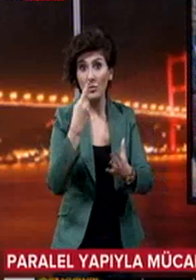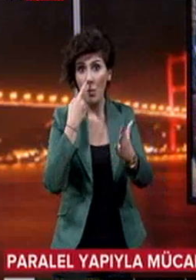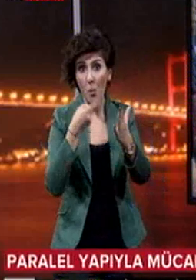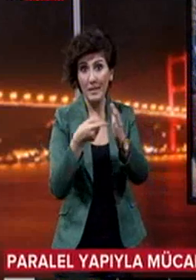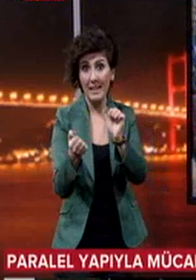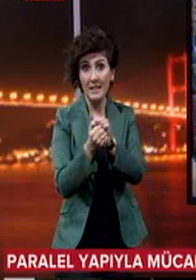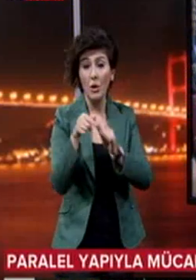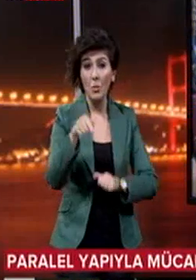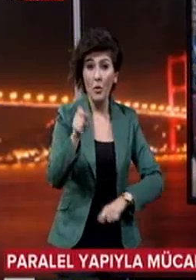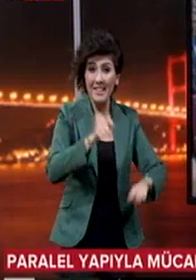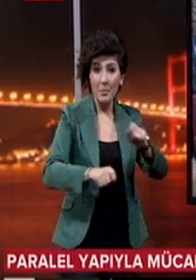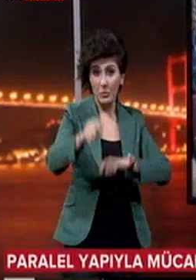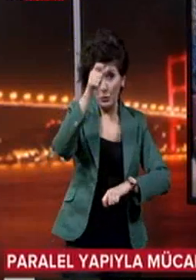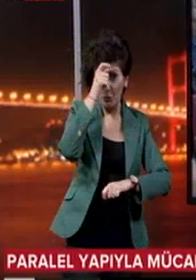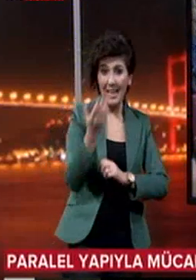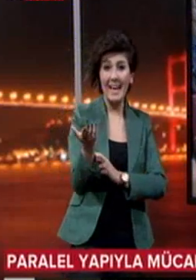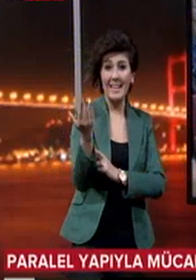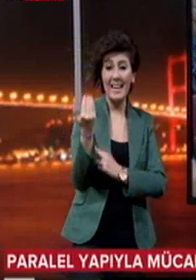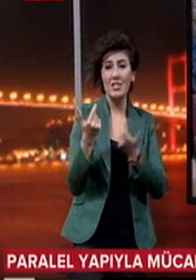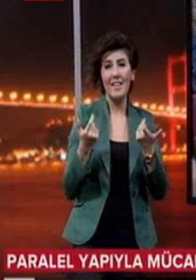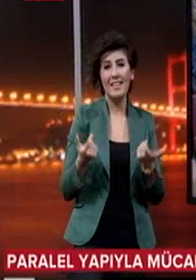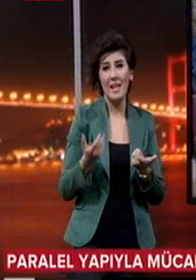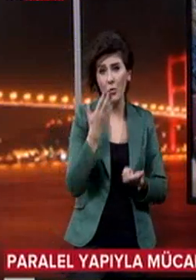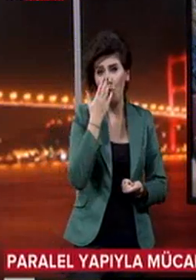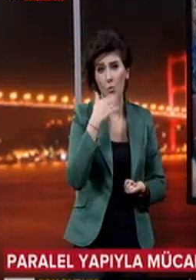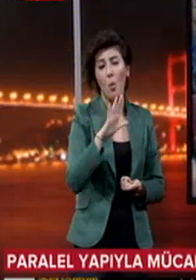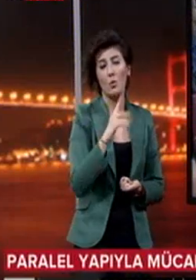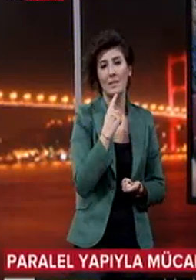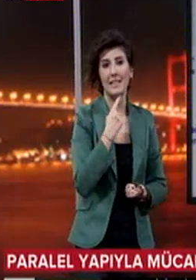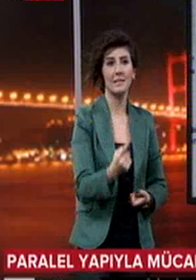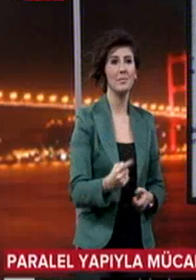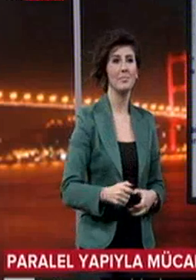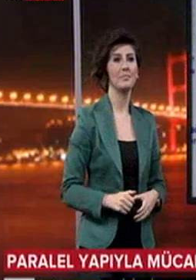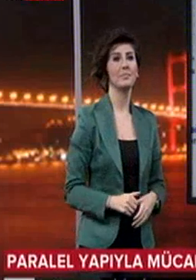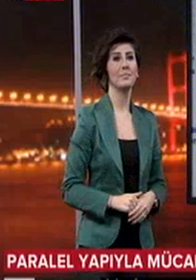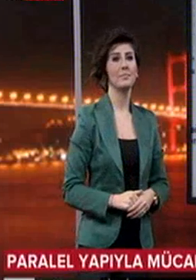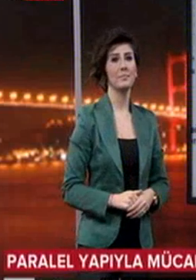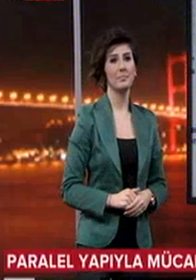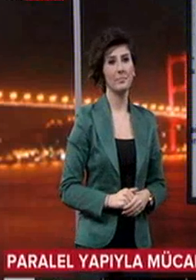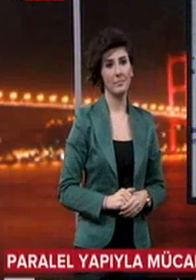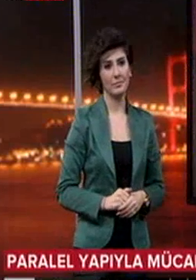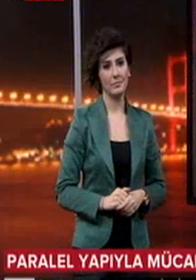odakları yanında bu yapının da Türkiye'nin geleceğinde yeri yok şeklinde konuştu.